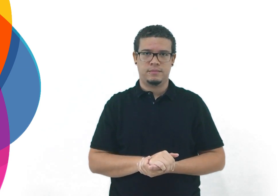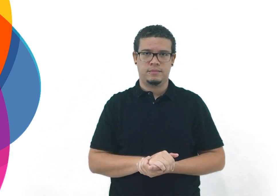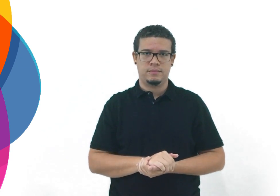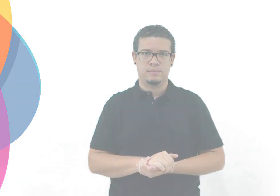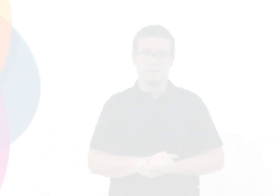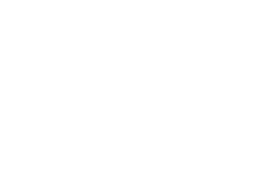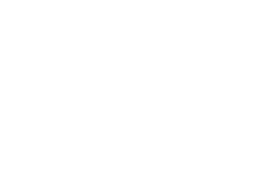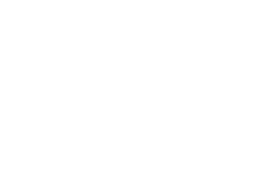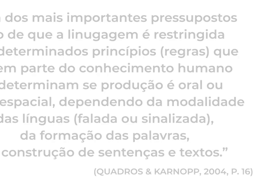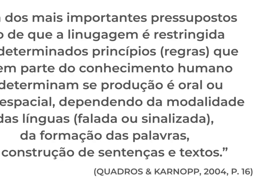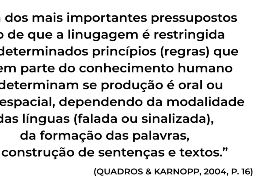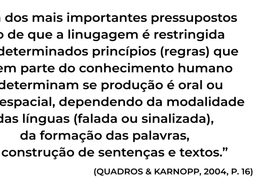2004.